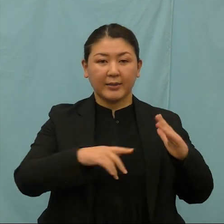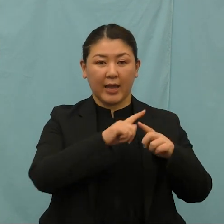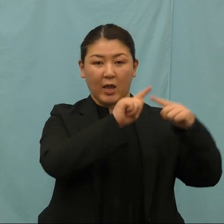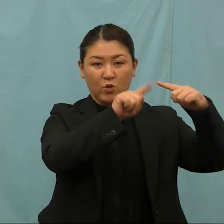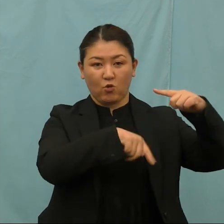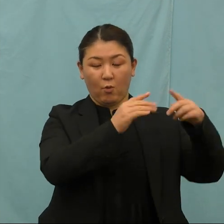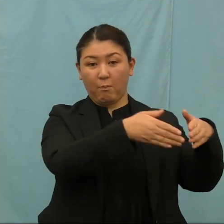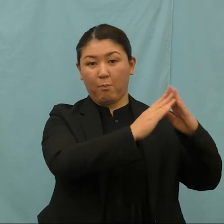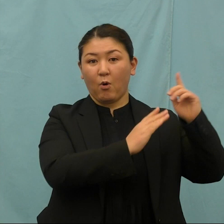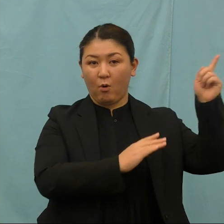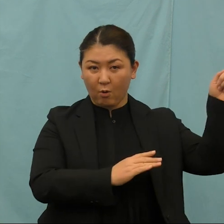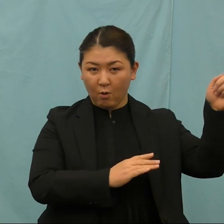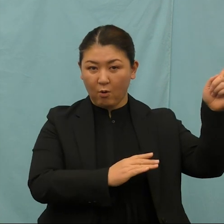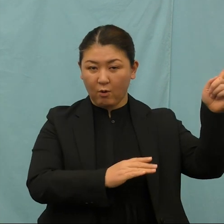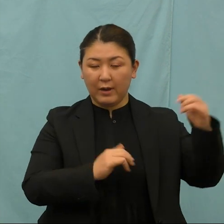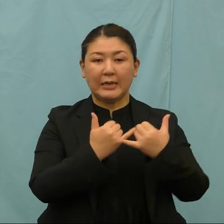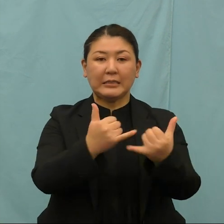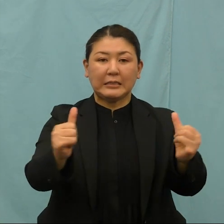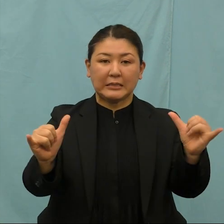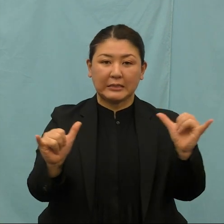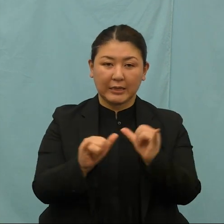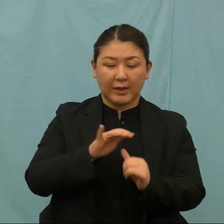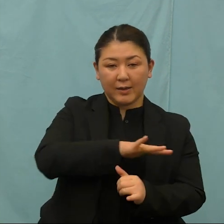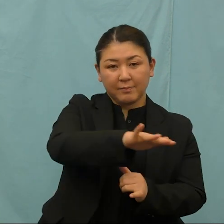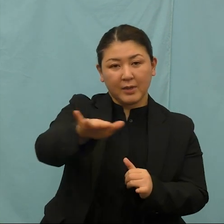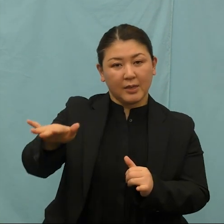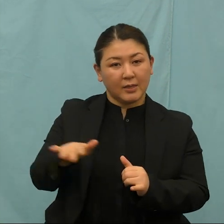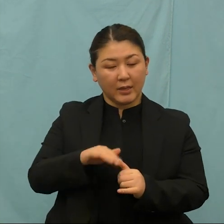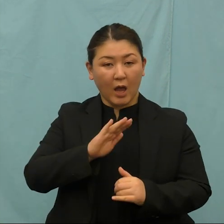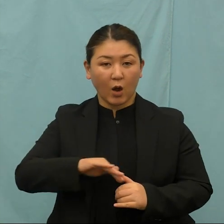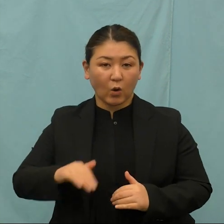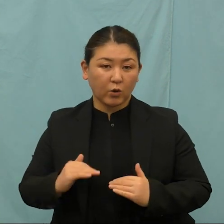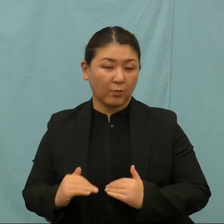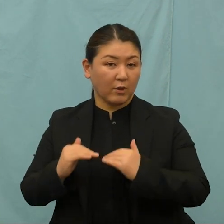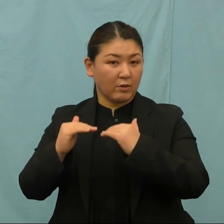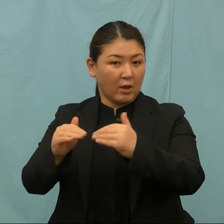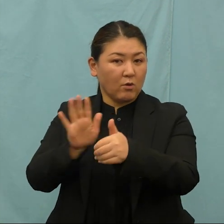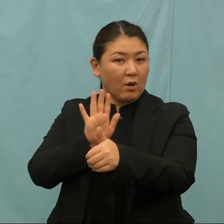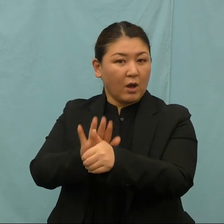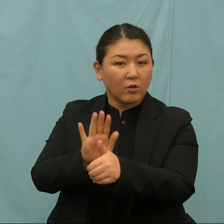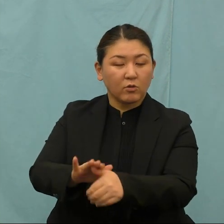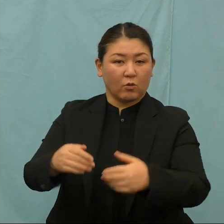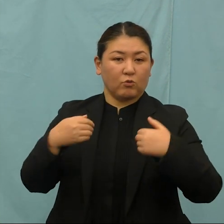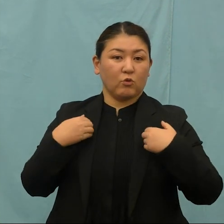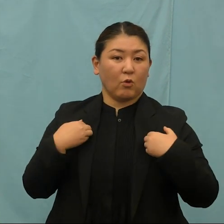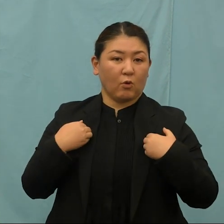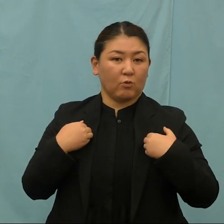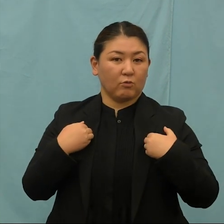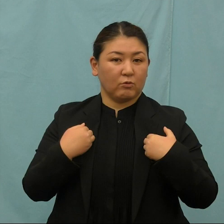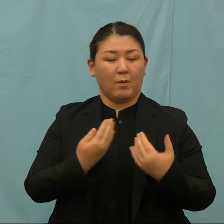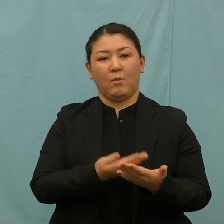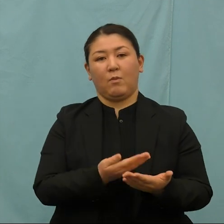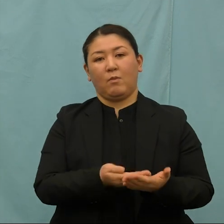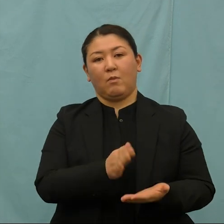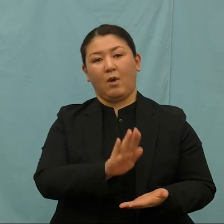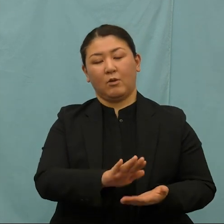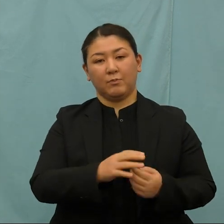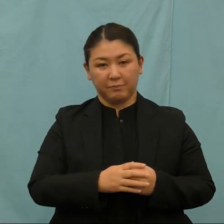置され、社会全体で子どもの健やかな成長を後押ししていくことが求められています